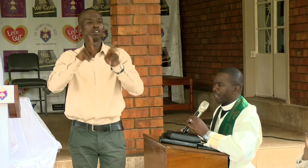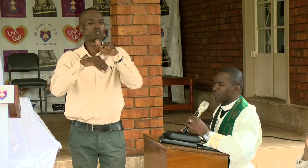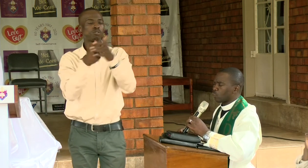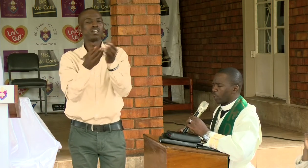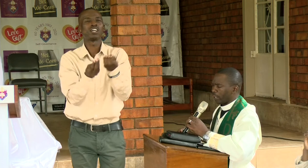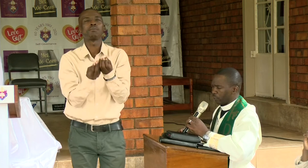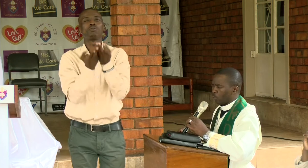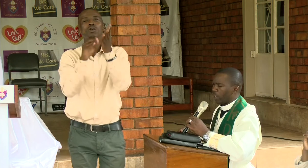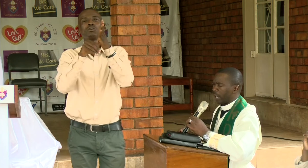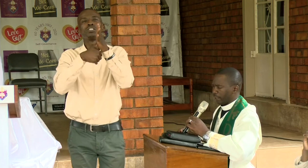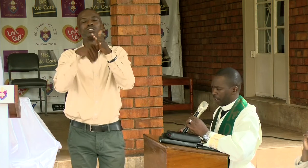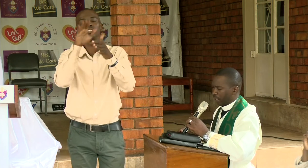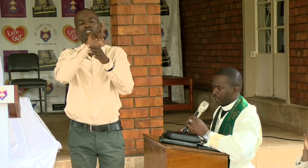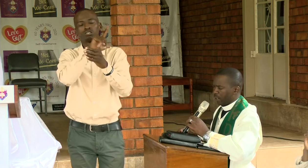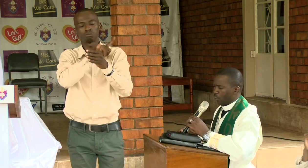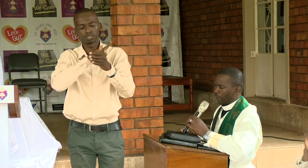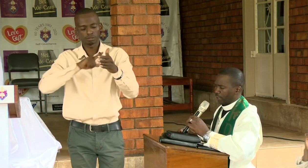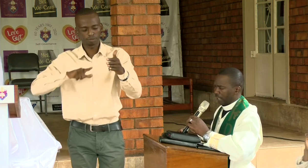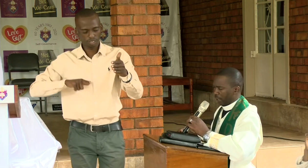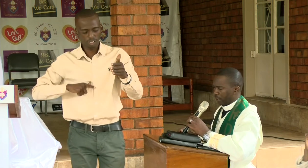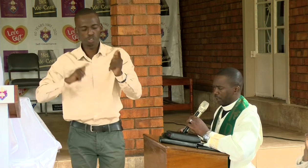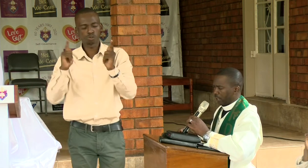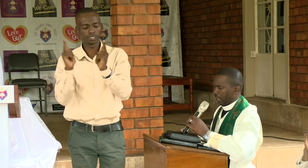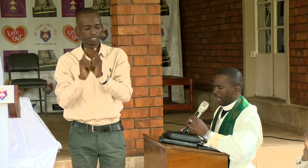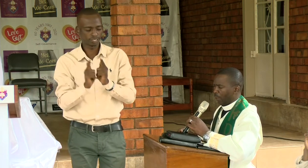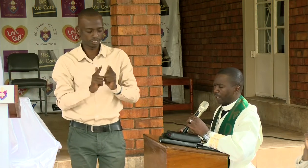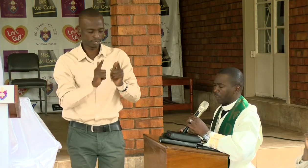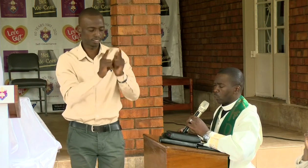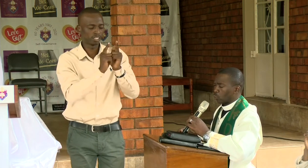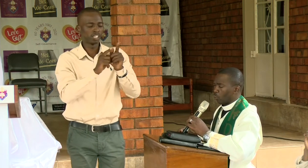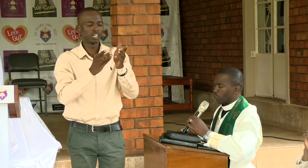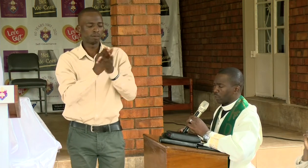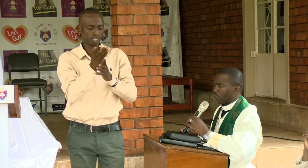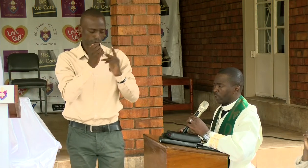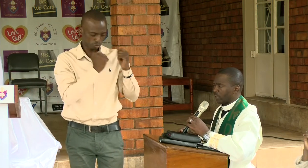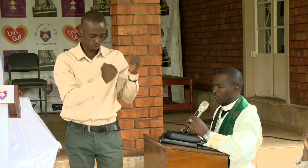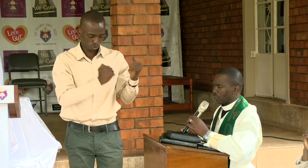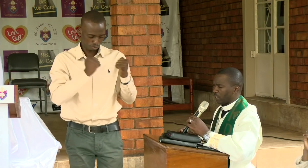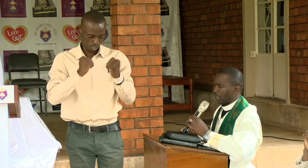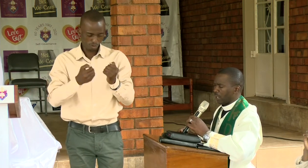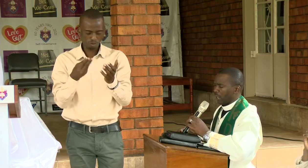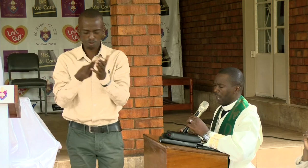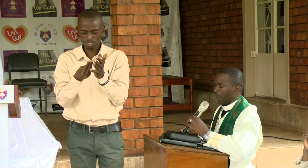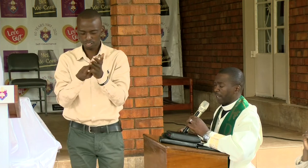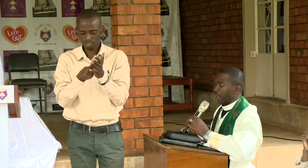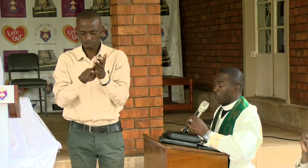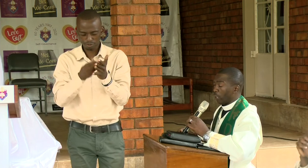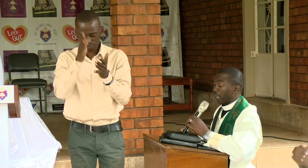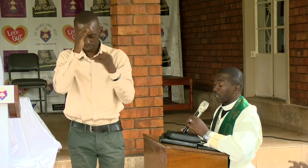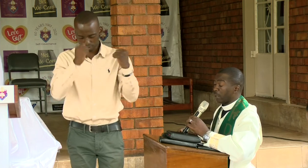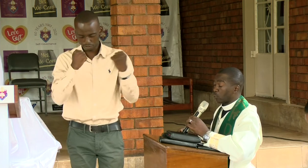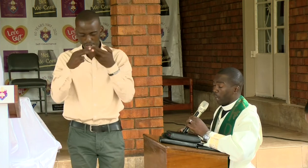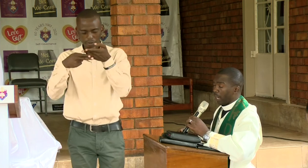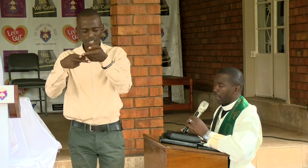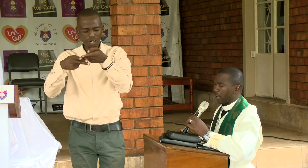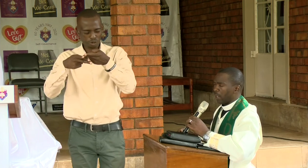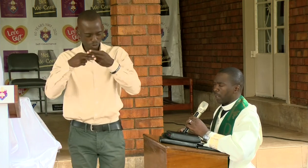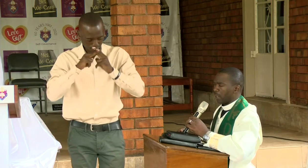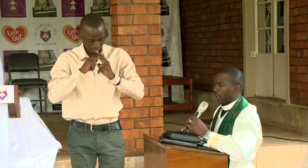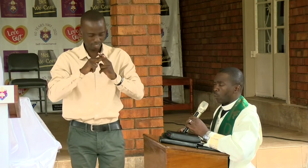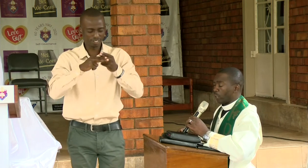nga bawaayo ensonga ezo, nkwegayirira obasinkane. Abayita mu kusoomoozebwa kw'ensimbi, abayina looni nga